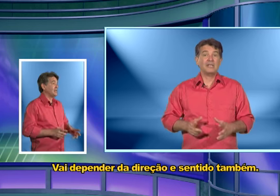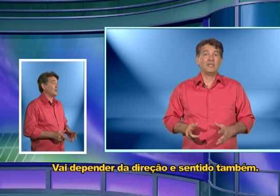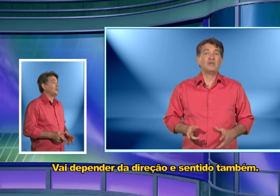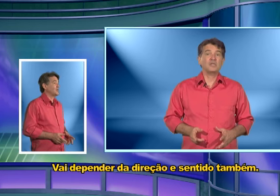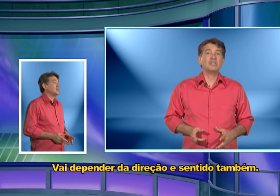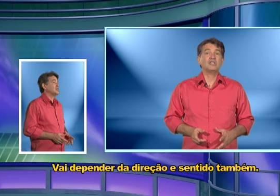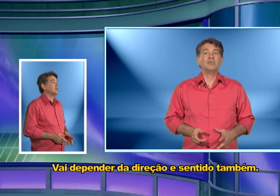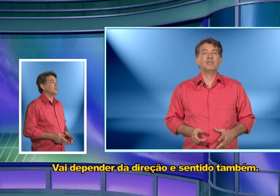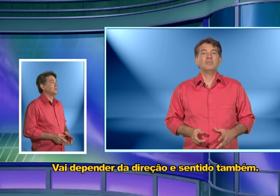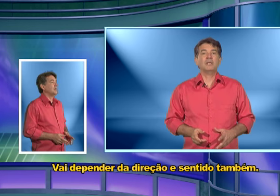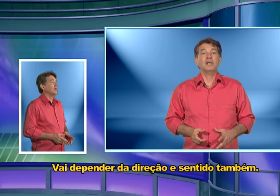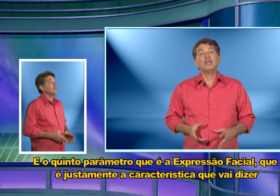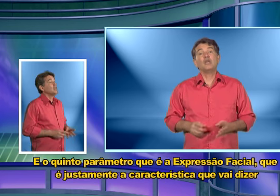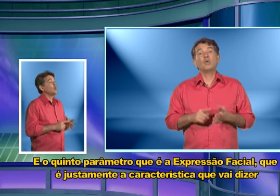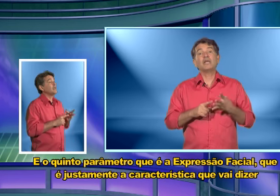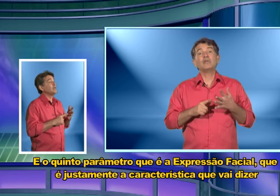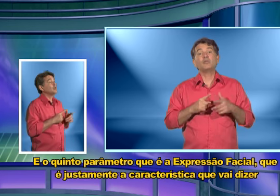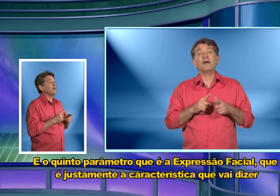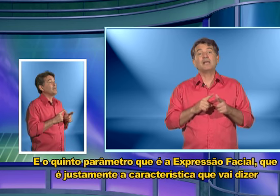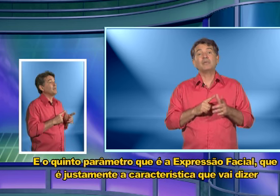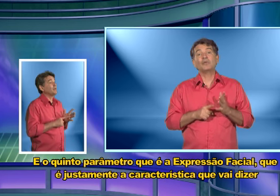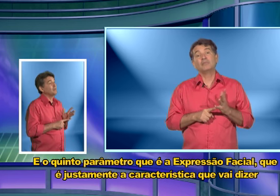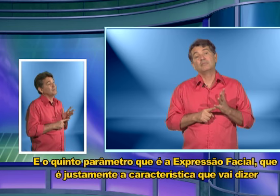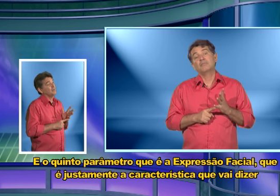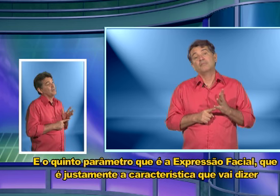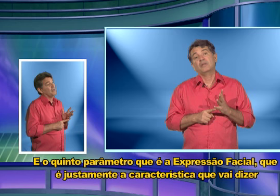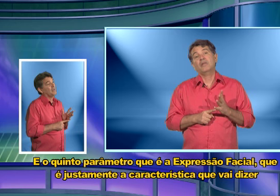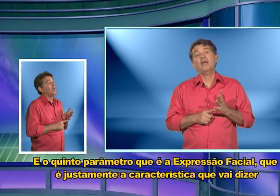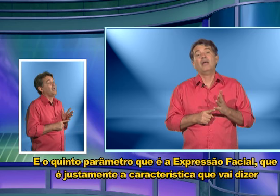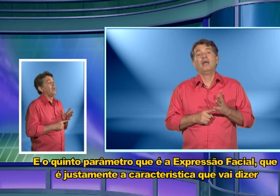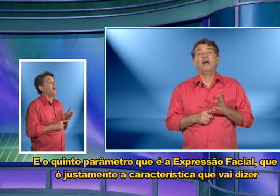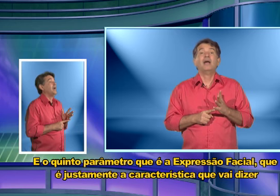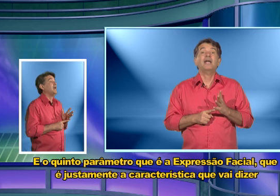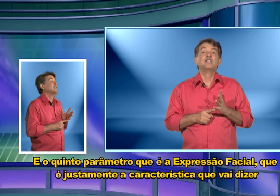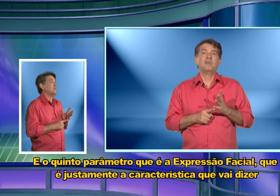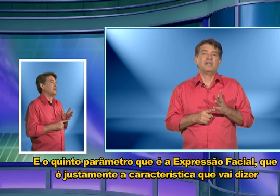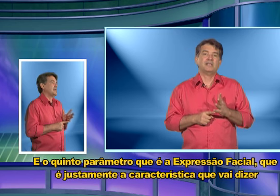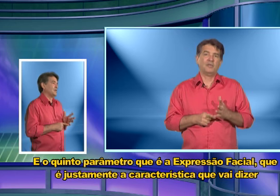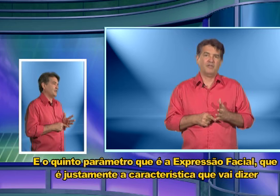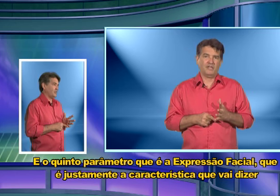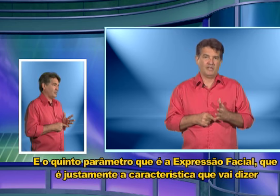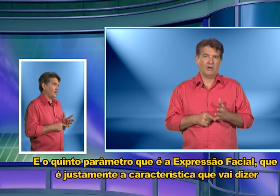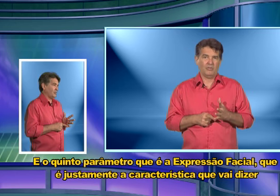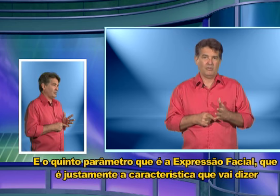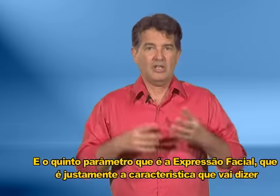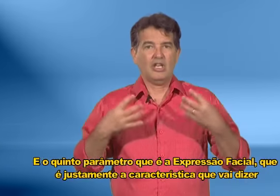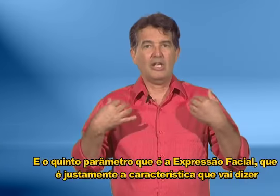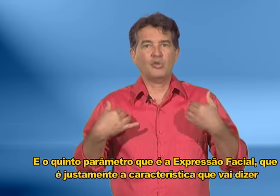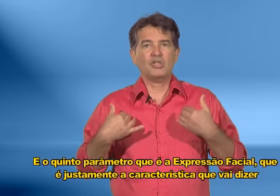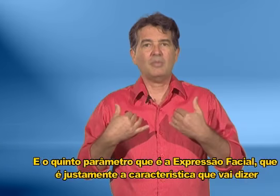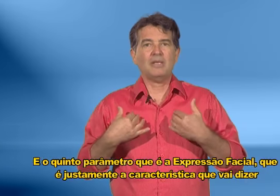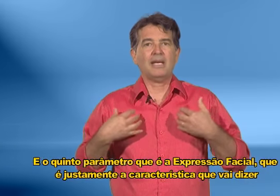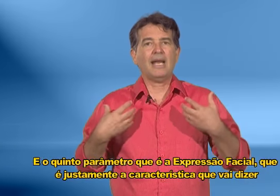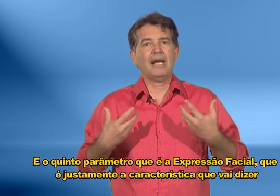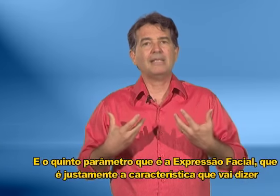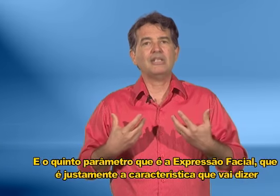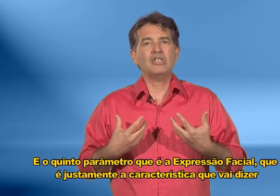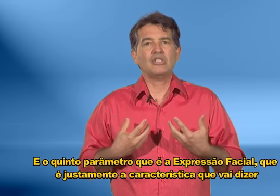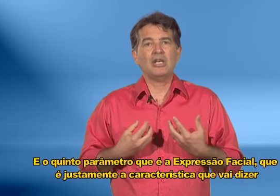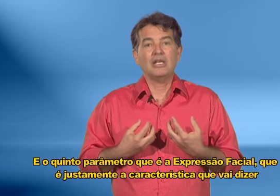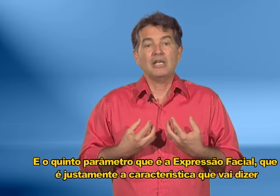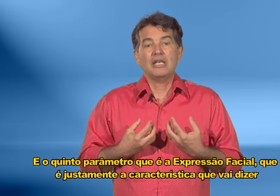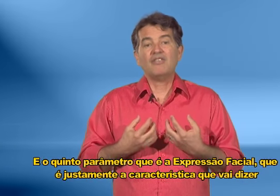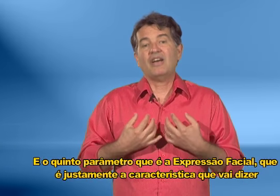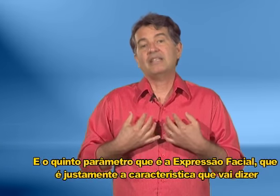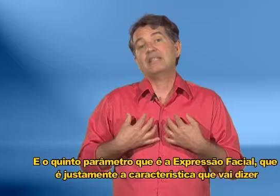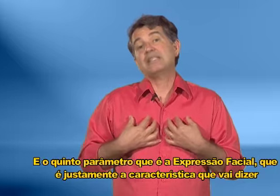da direção e do sentido também. E o quinto parâmetro, que é a expressão facial, que é justamente a